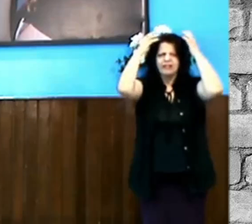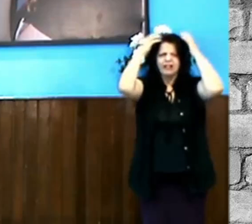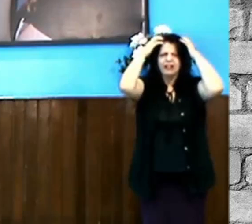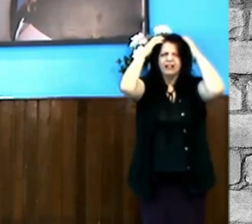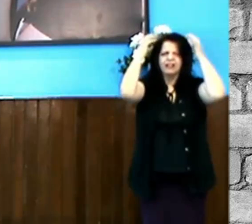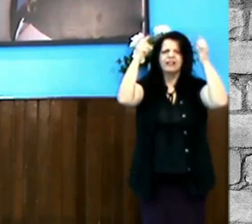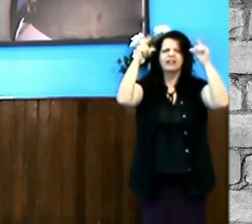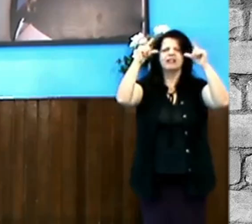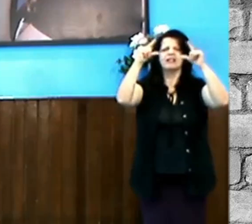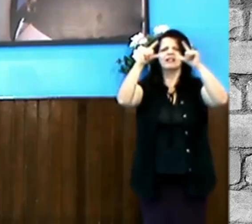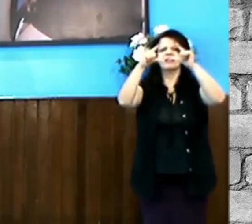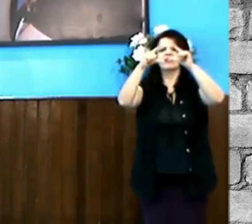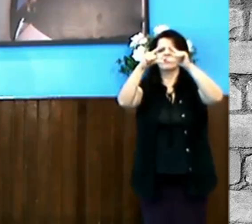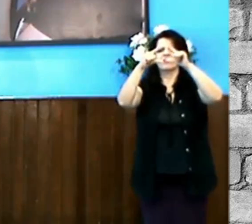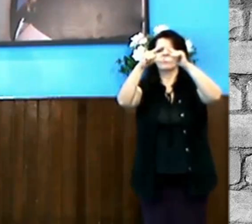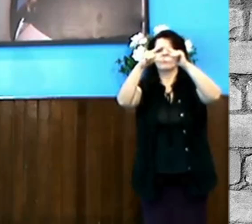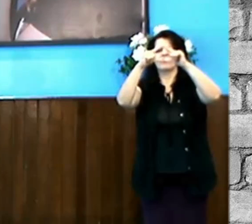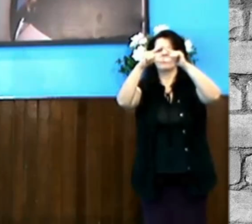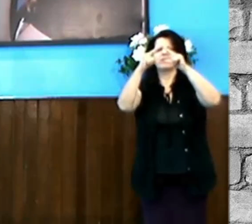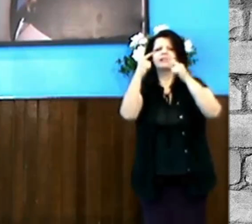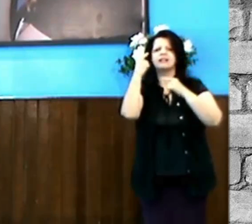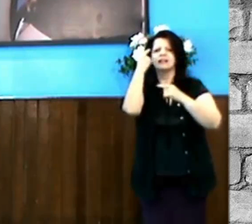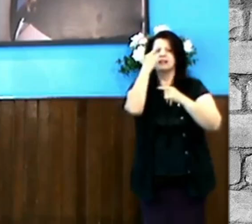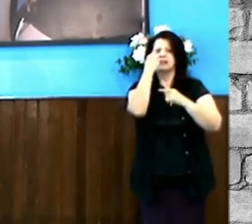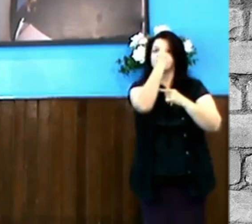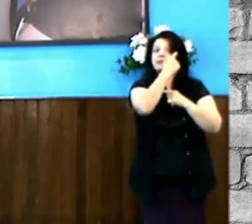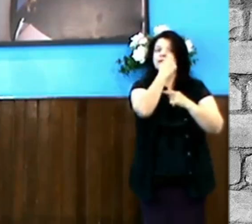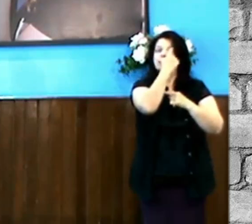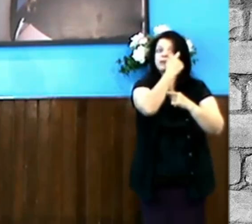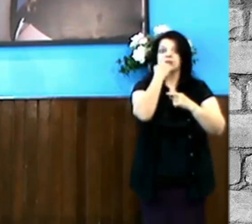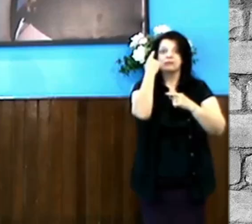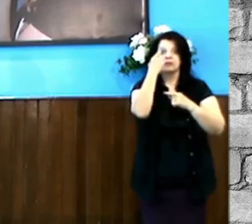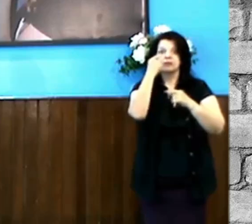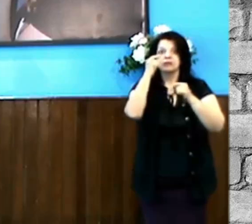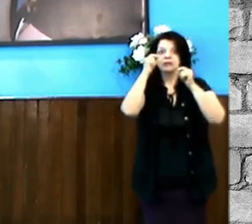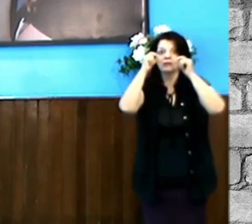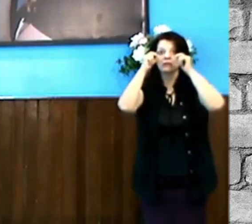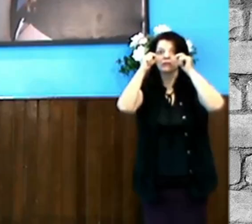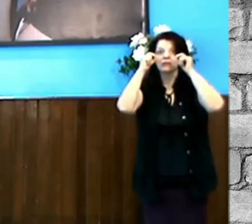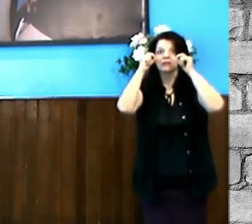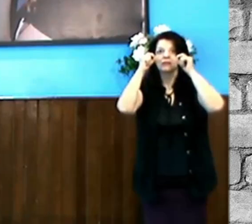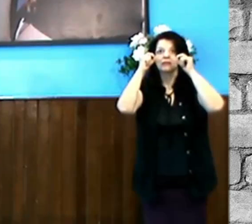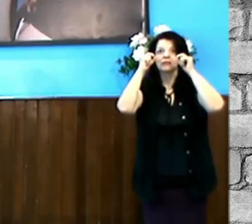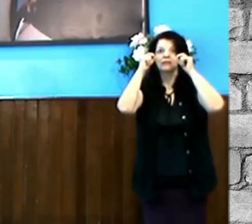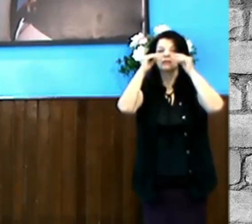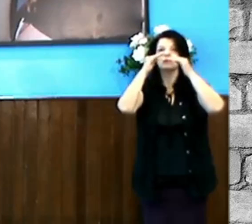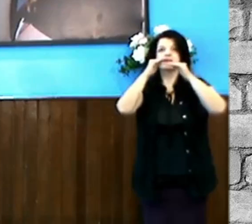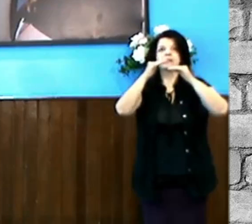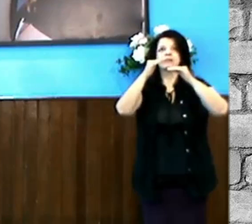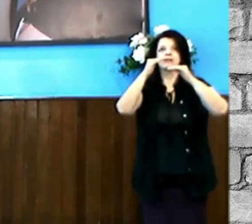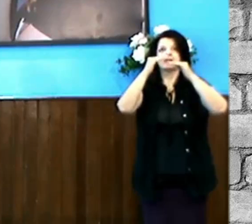triangular, e se o seu olho tiver a pupila mais na